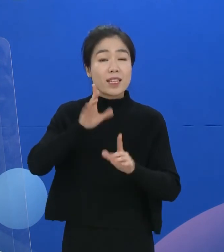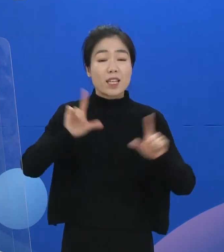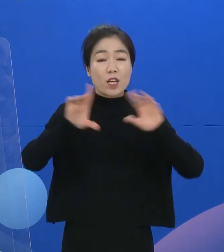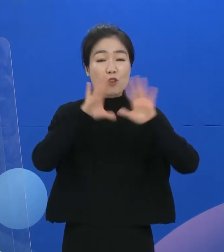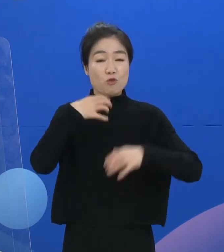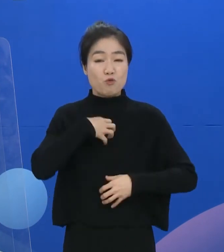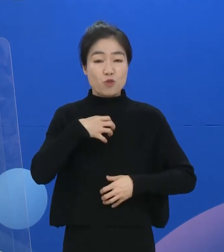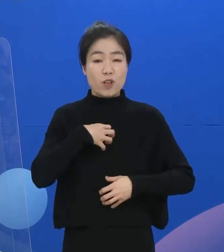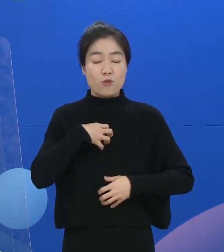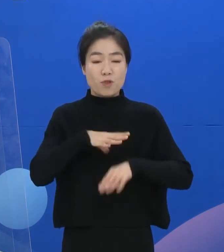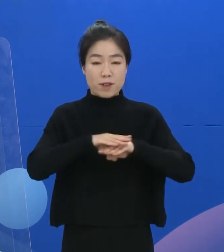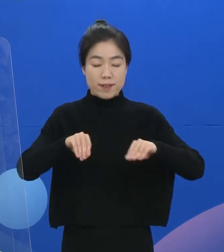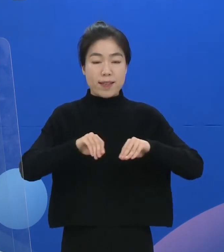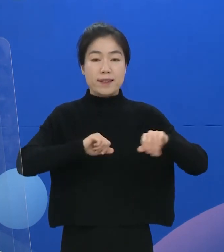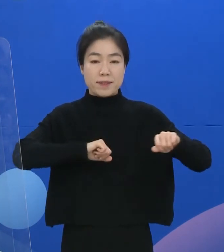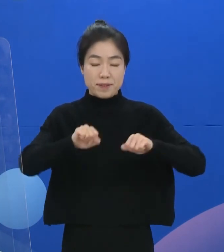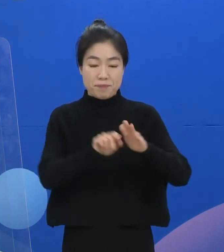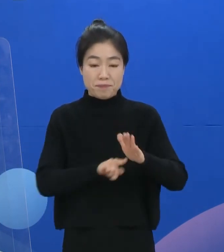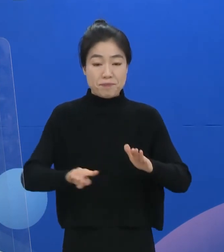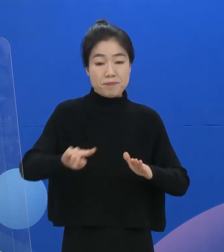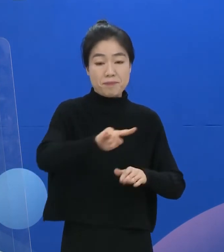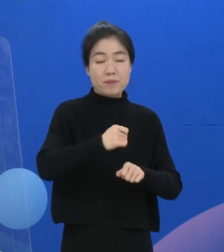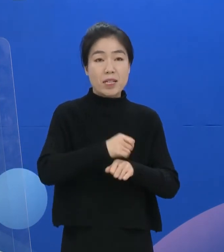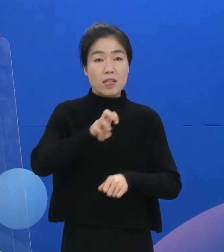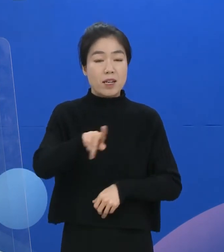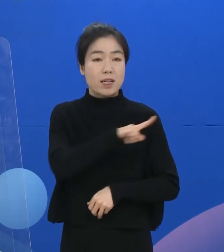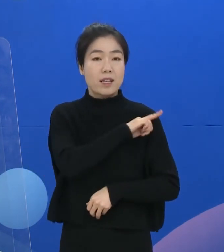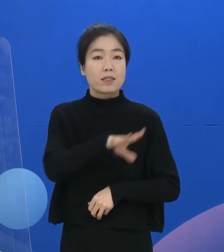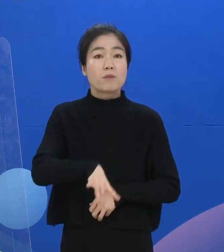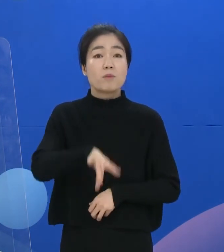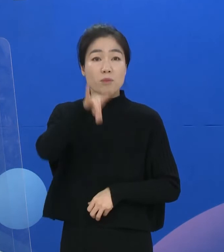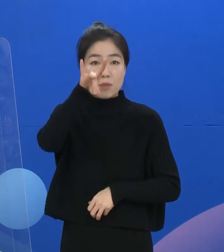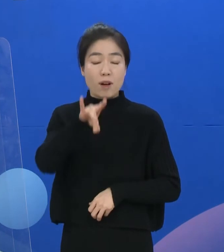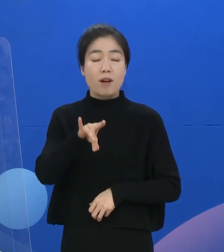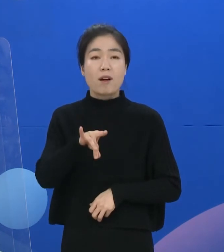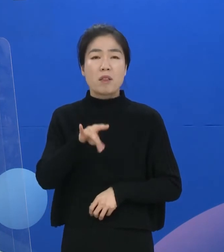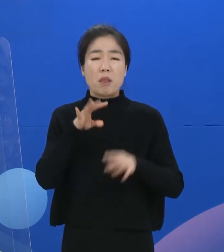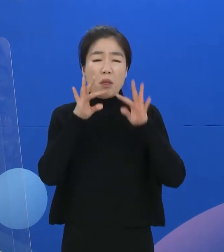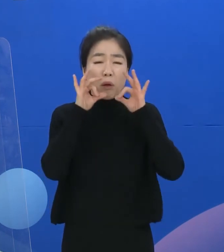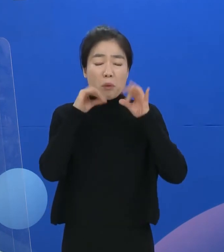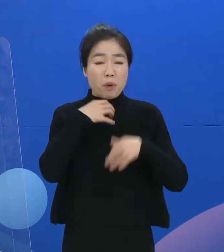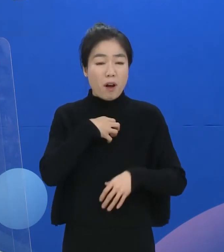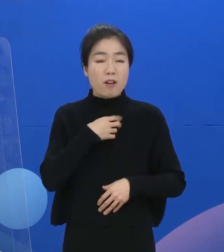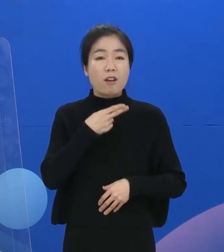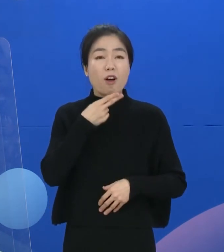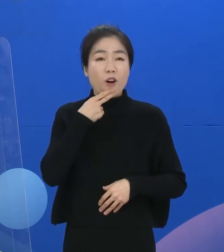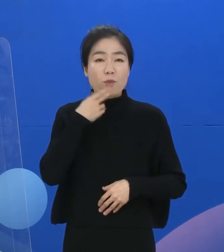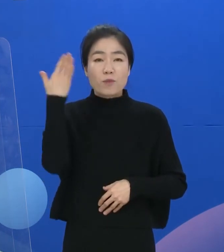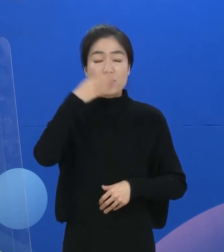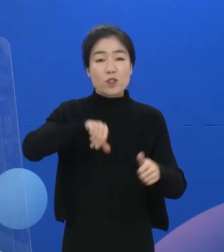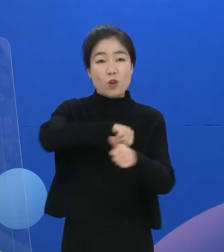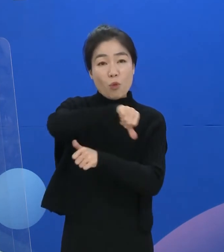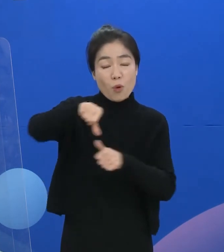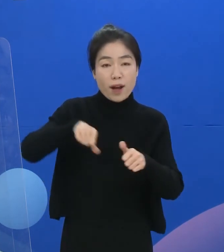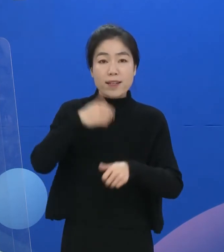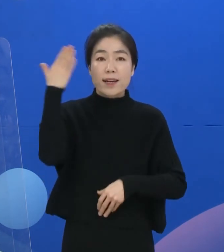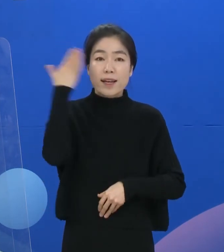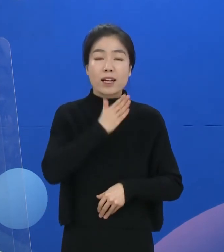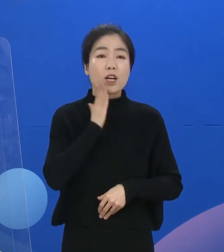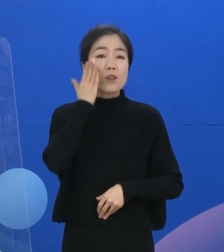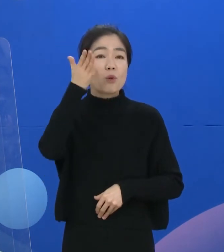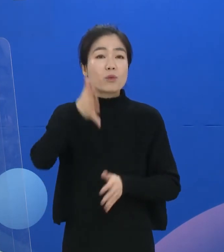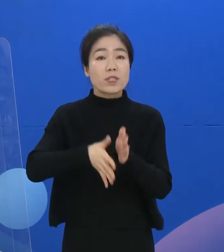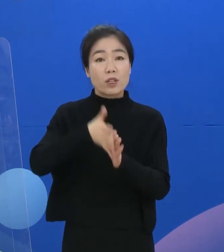만드는 일에 속도를 내겠습니다 그린 세트는 기후위기 대응을 선도에서 우리 광주가